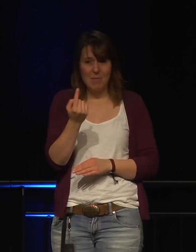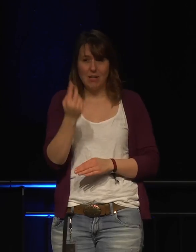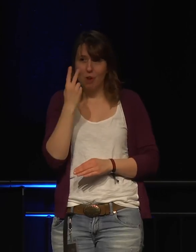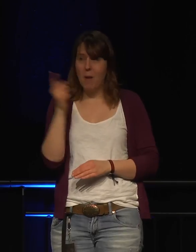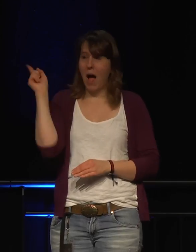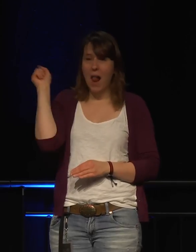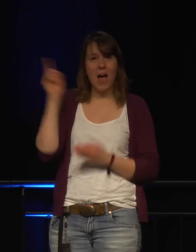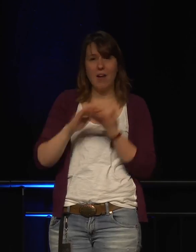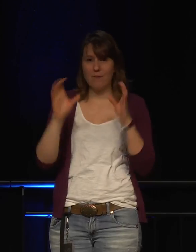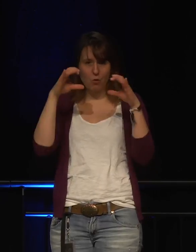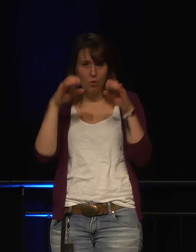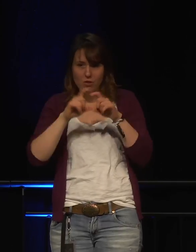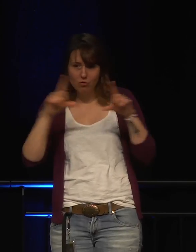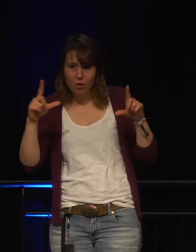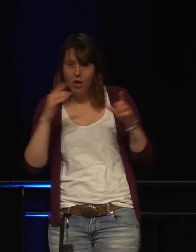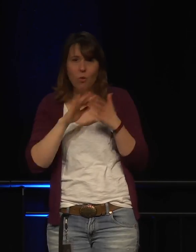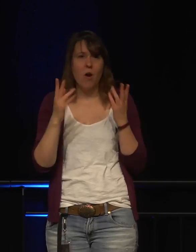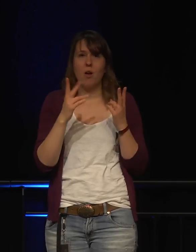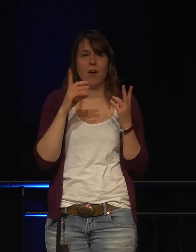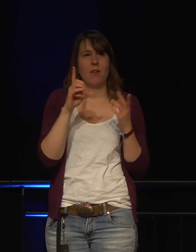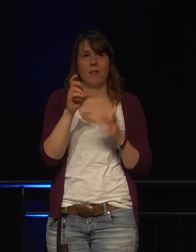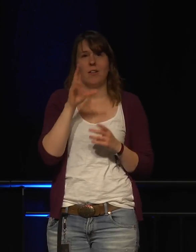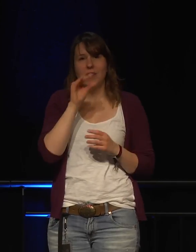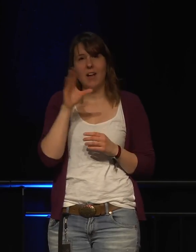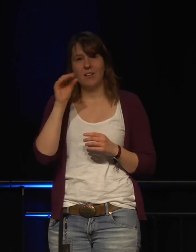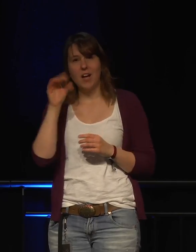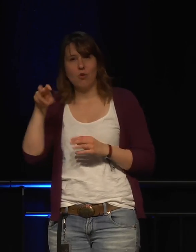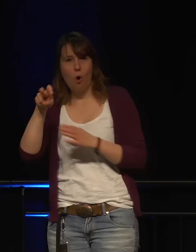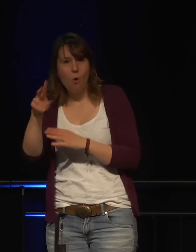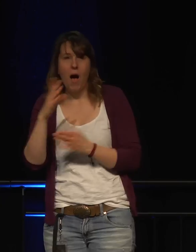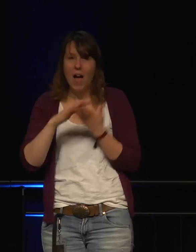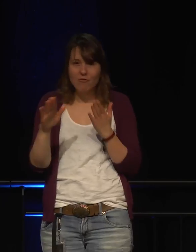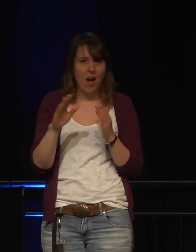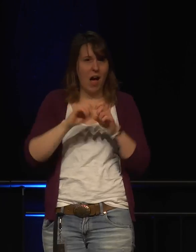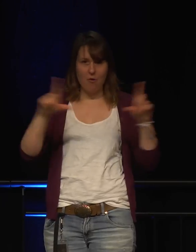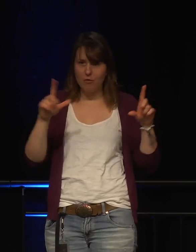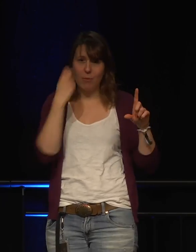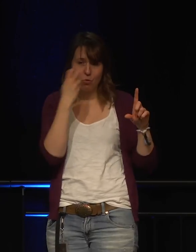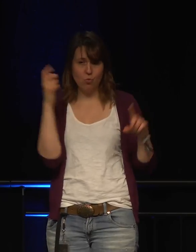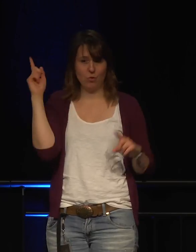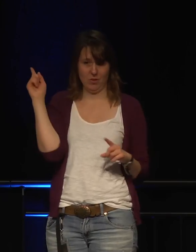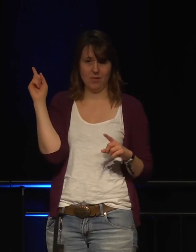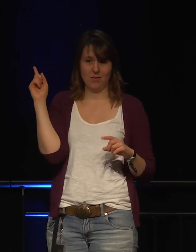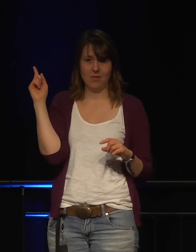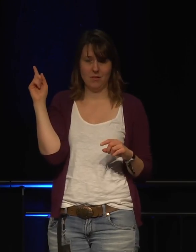no ahora, pero después de esta charla. Podríais buscar en Google o en DuckDuckGo o donde